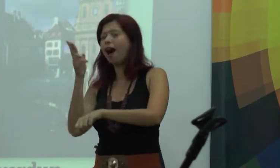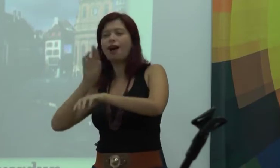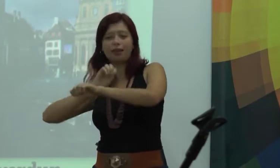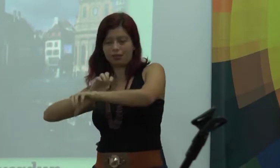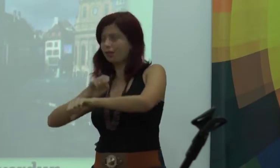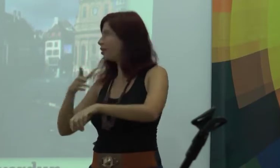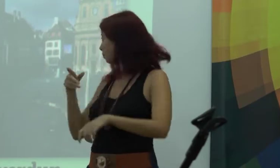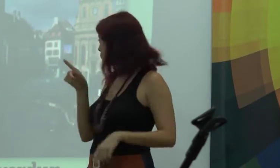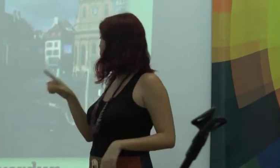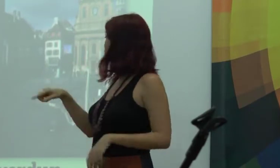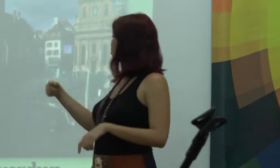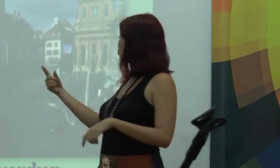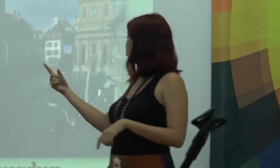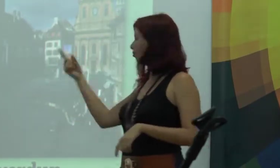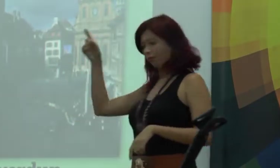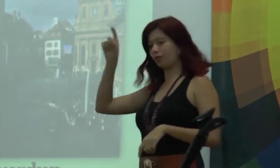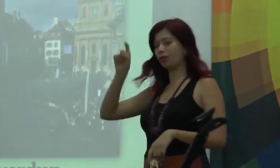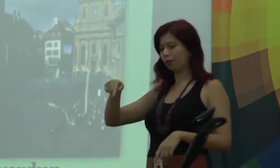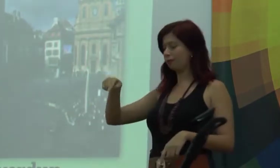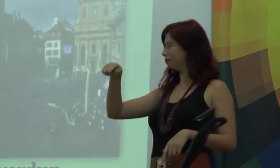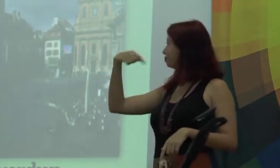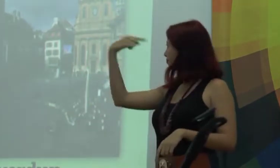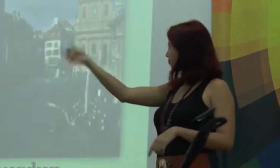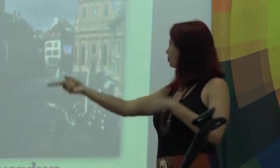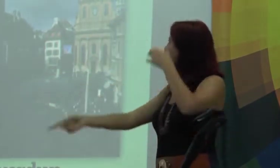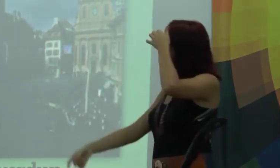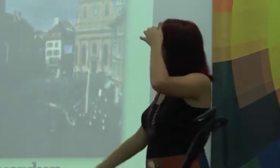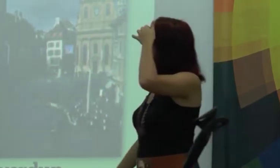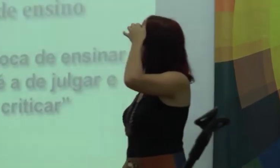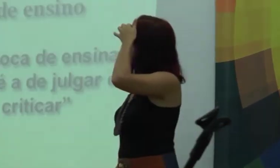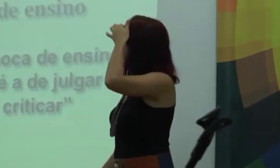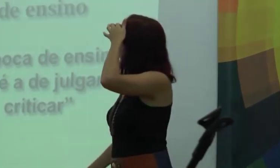Então, realmente foi um momento muito importante.